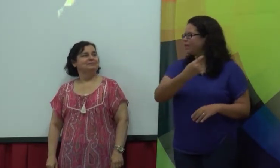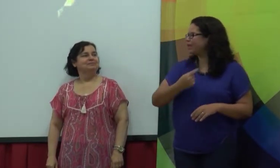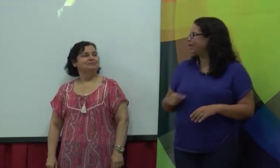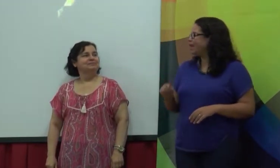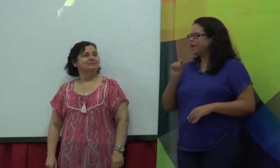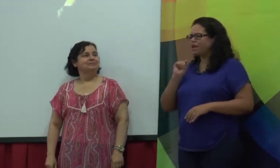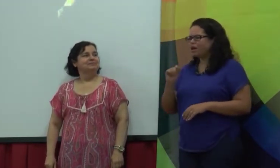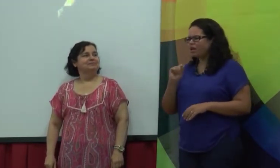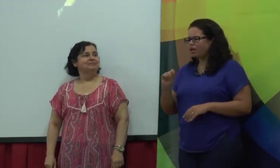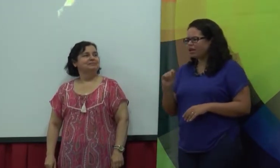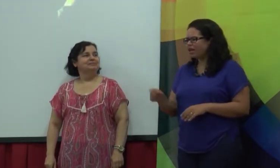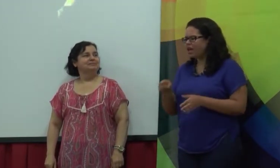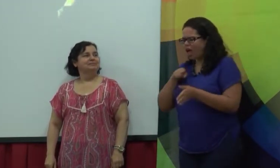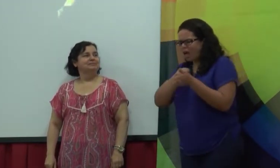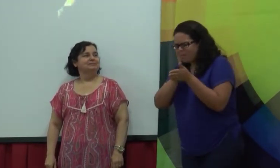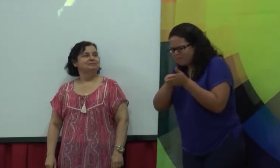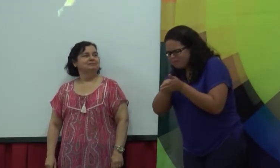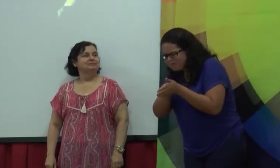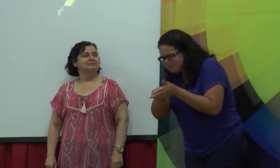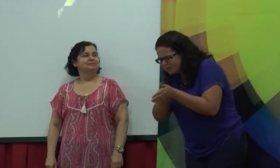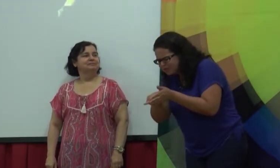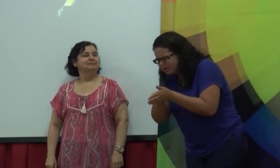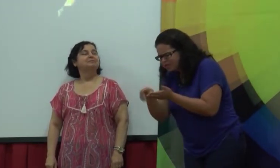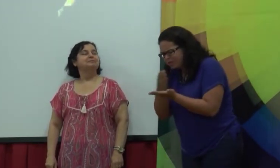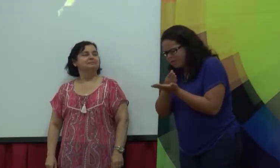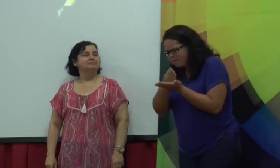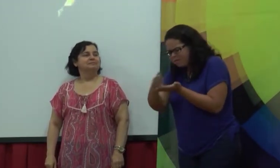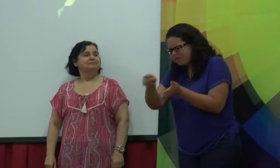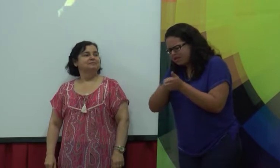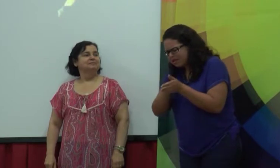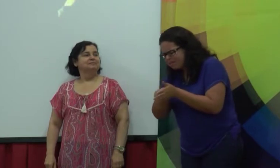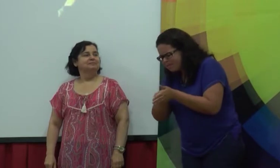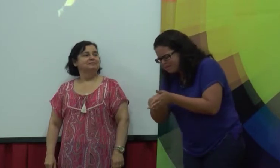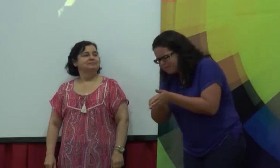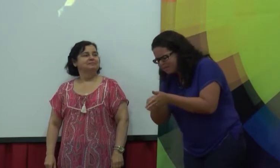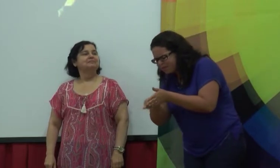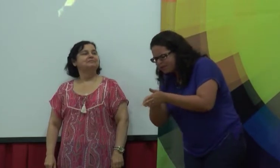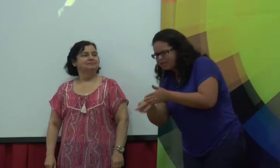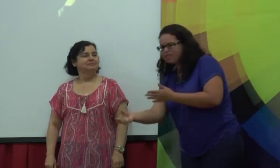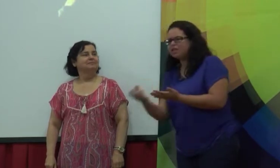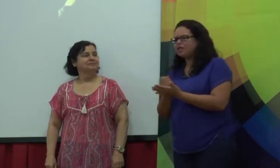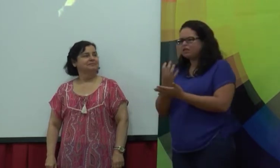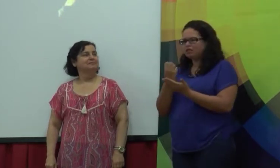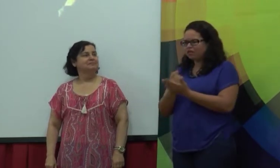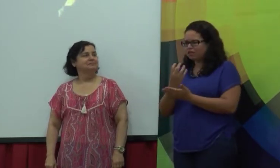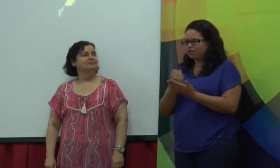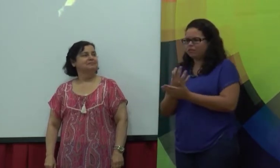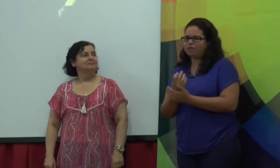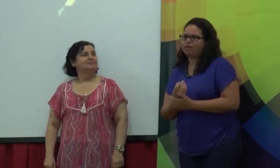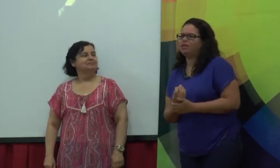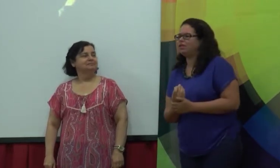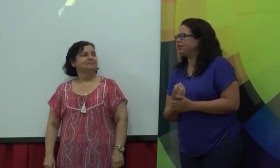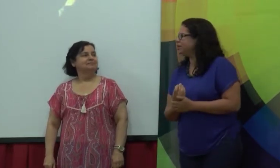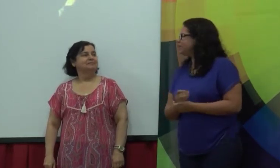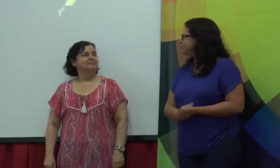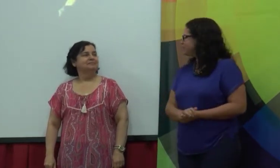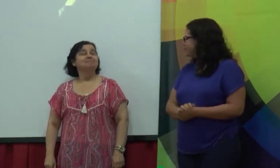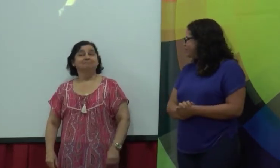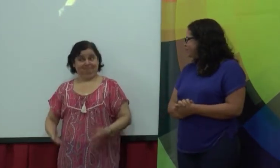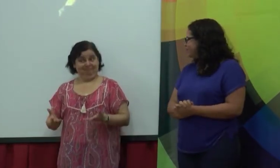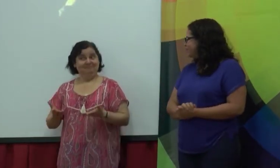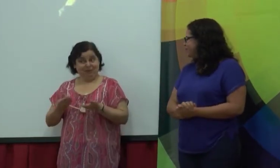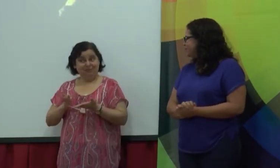está circulando. O que significa? A partir dela foi feita uma pesquisa da